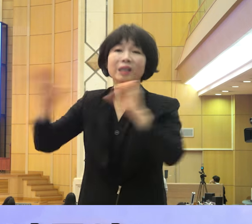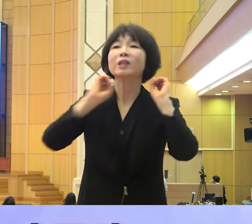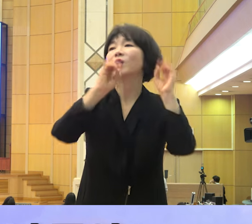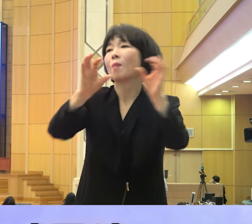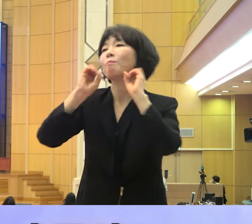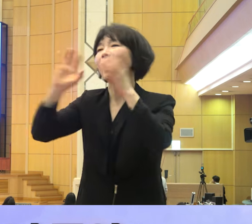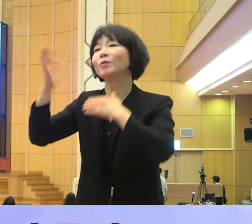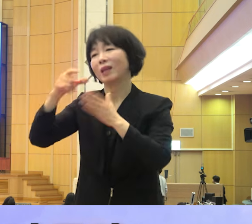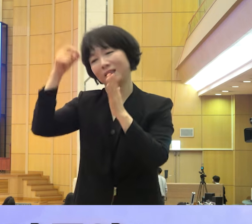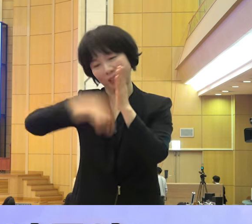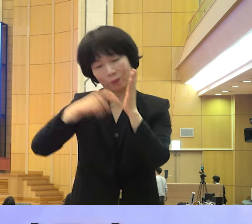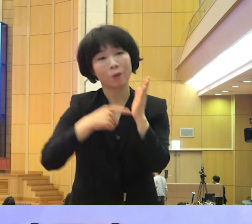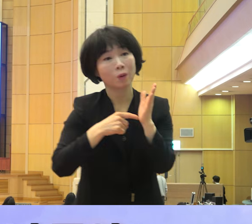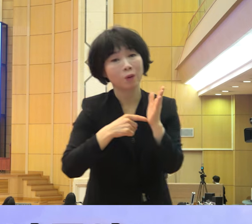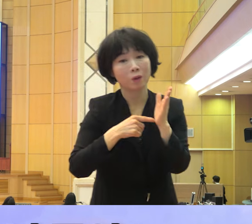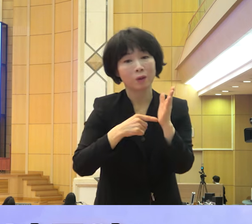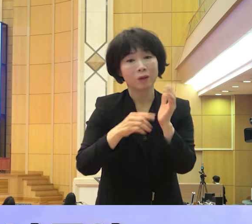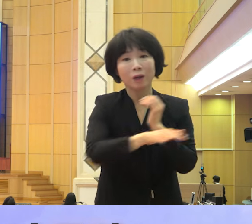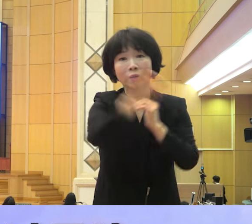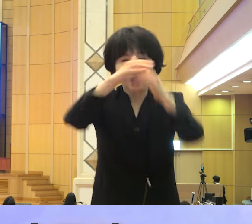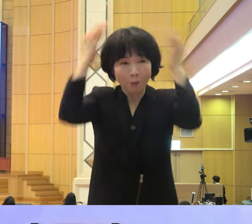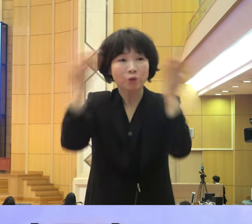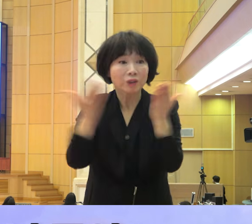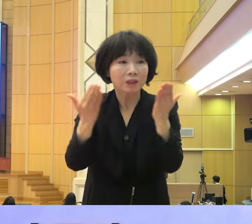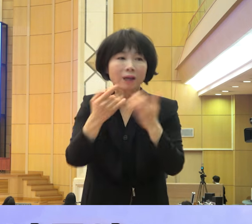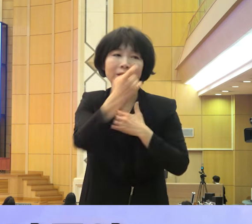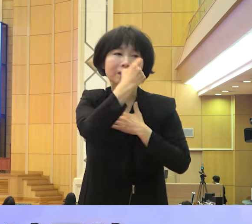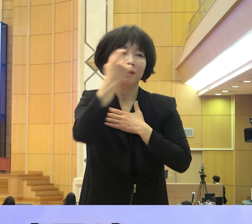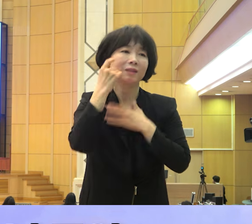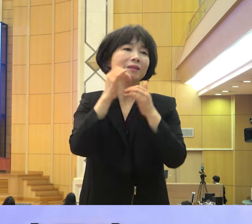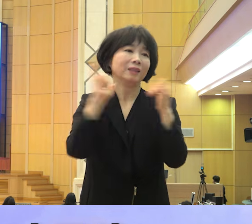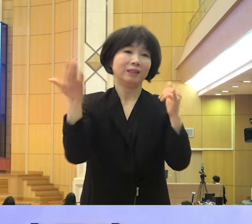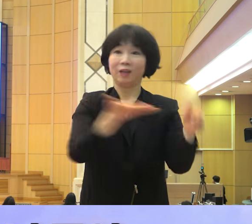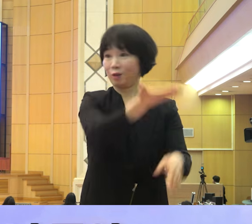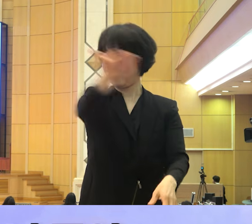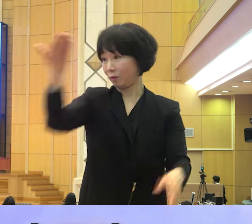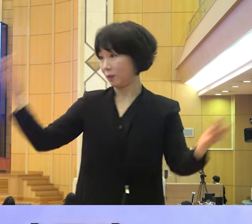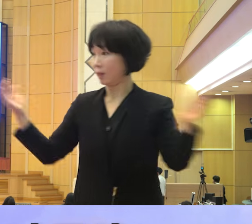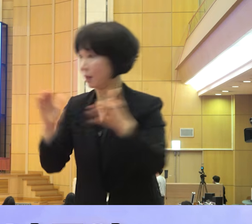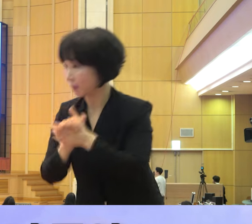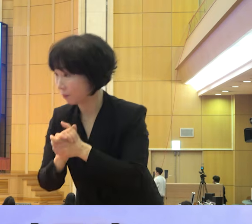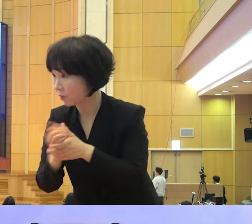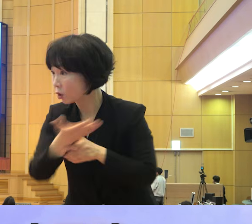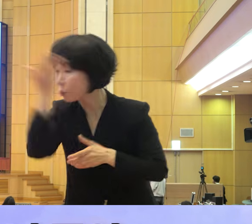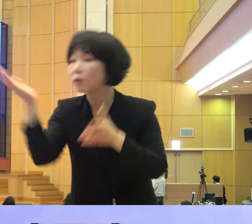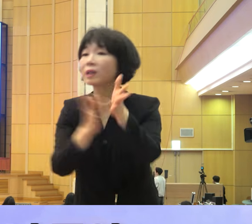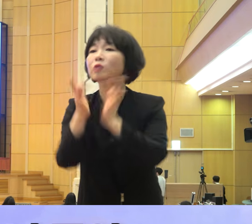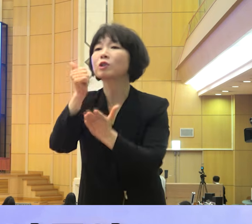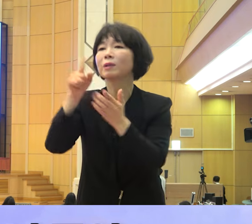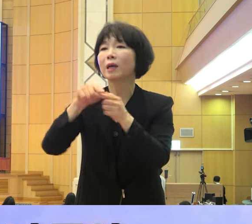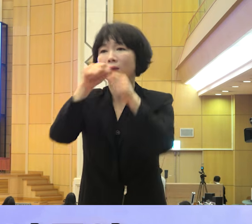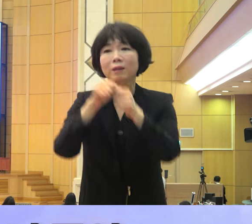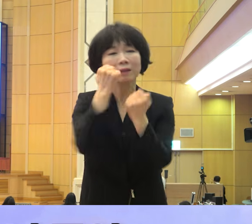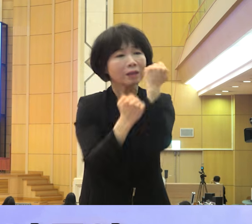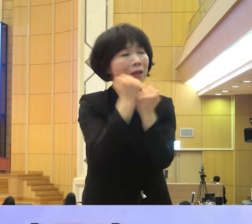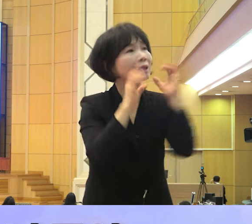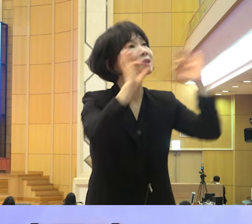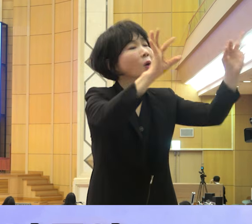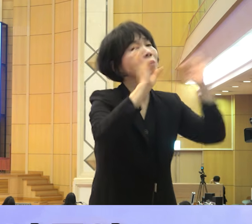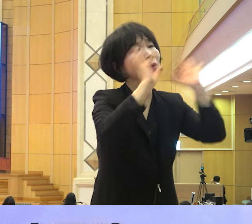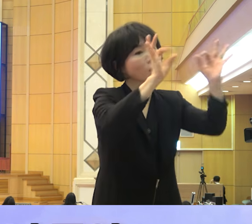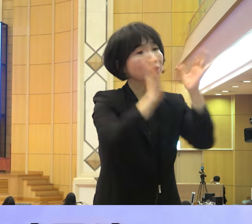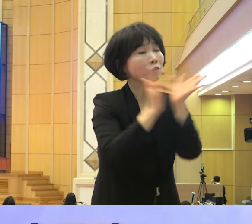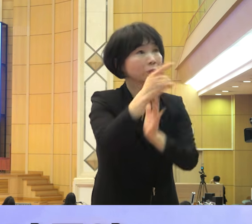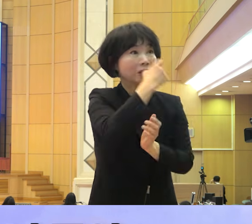기록되었으니 너희는 이 모든 일의 증인이라. 여러분도 예수님을 증거하시고 십자가에 죽었다가 살아난